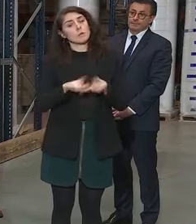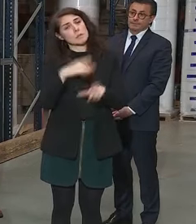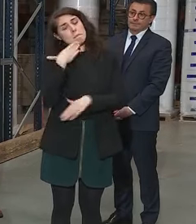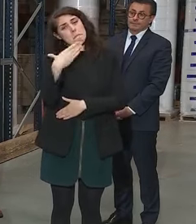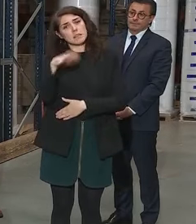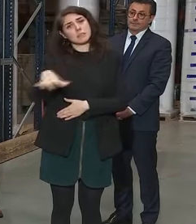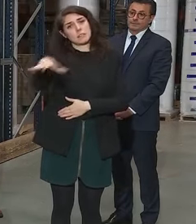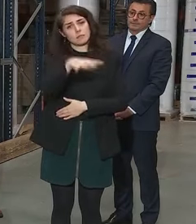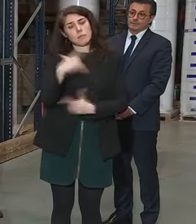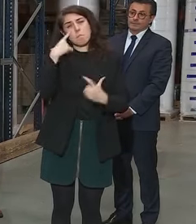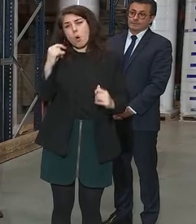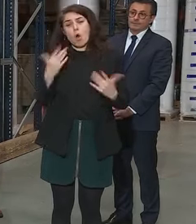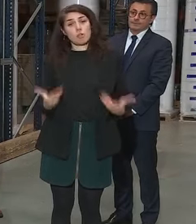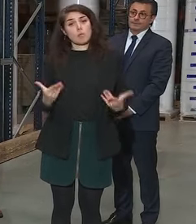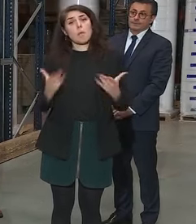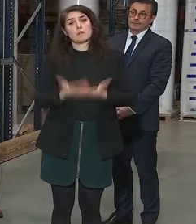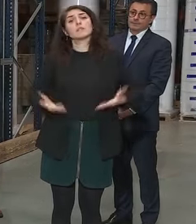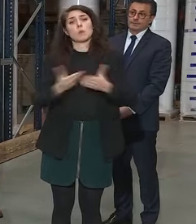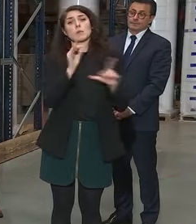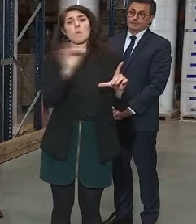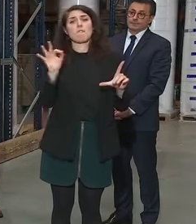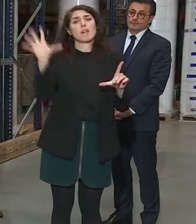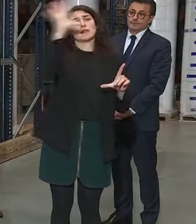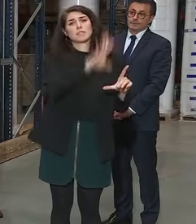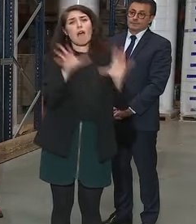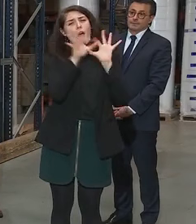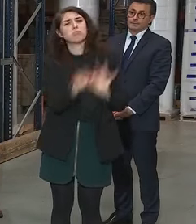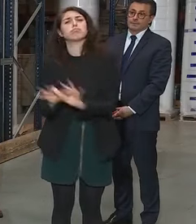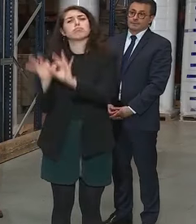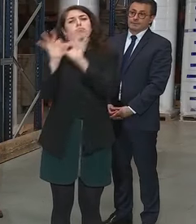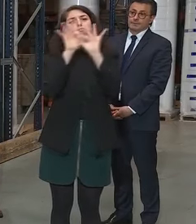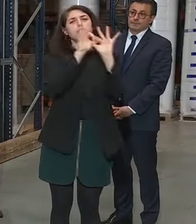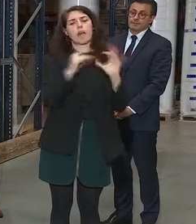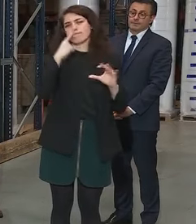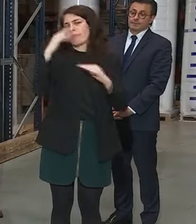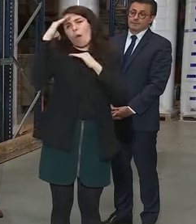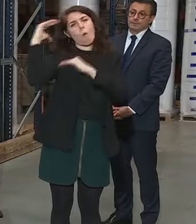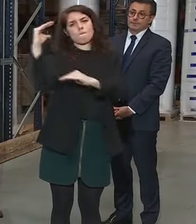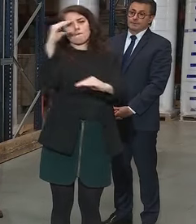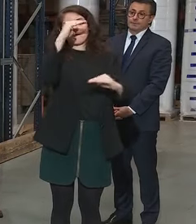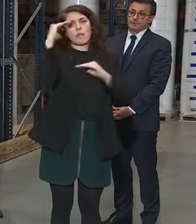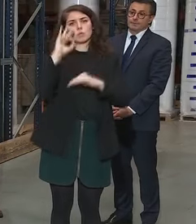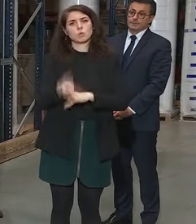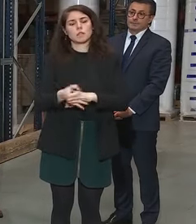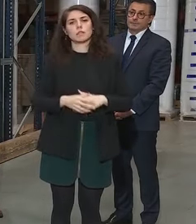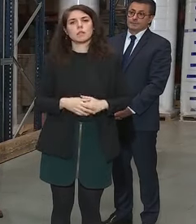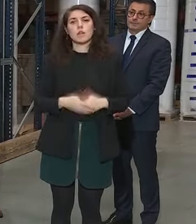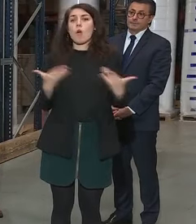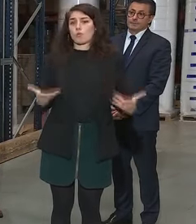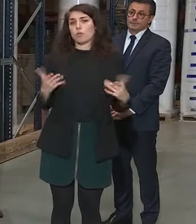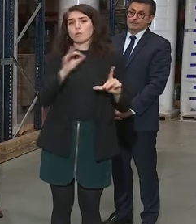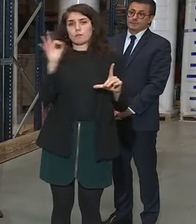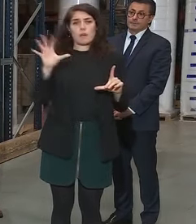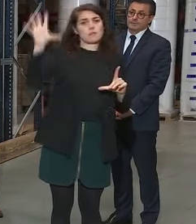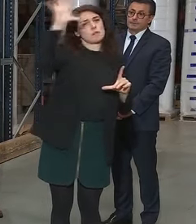cette France unie à laquelle je crois. C'est cette France unie dont nous avons aujourd'hui ici le visage, mais qui, partout en